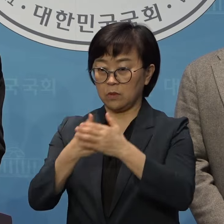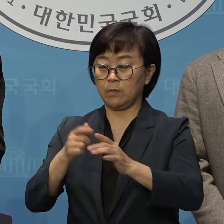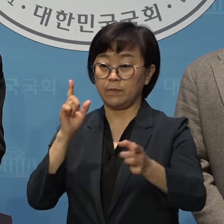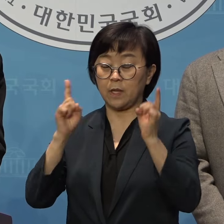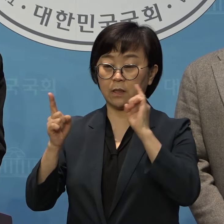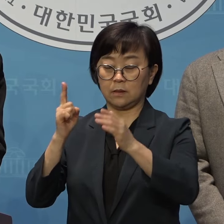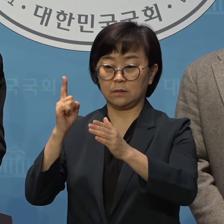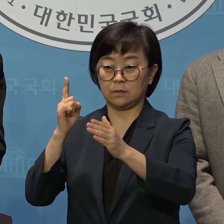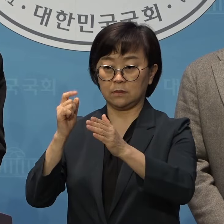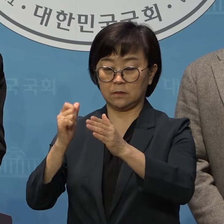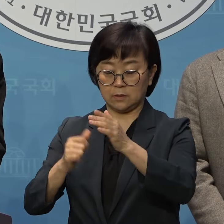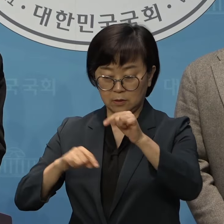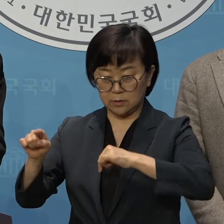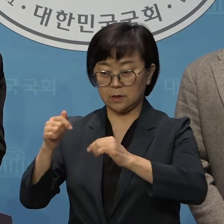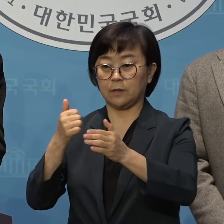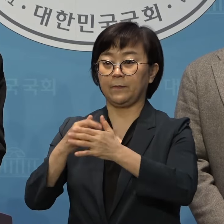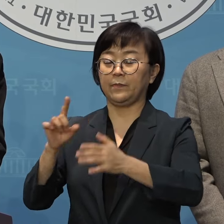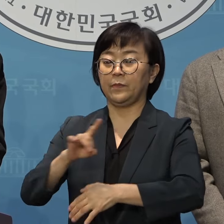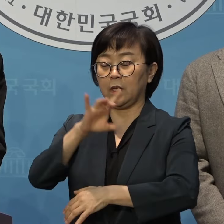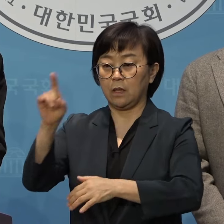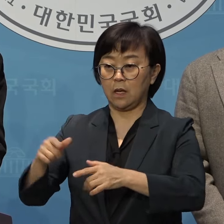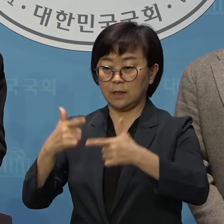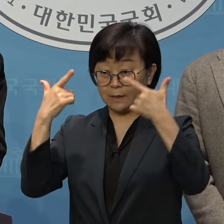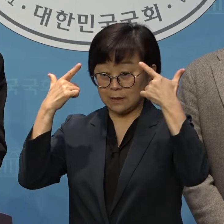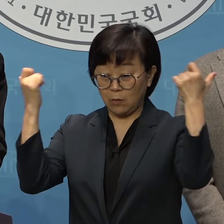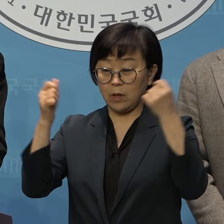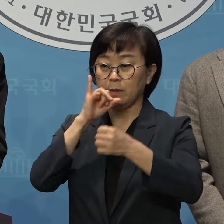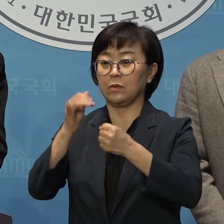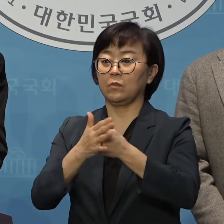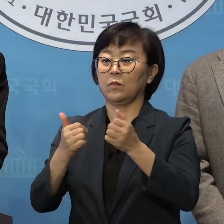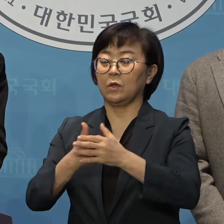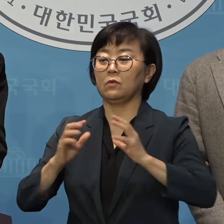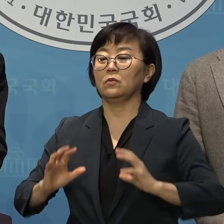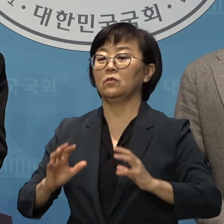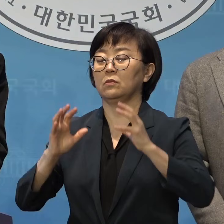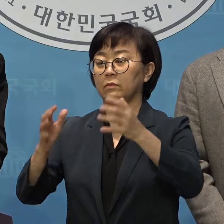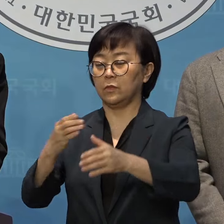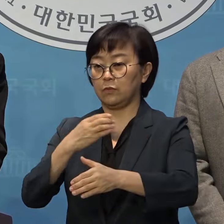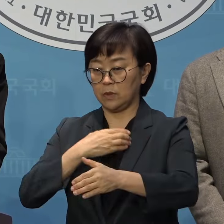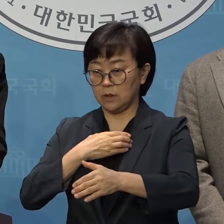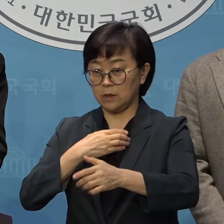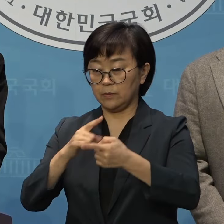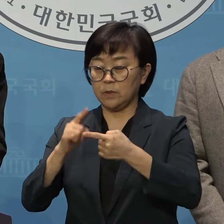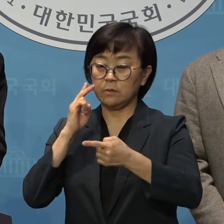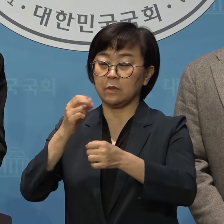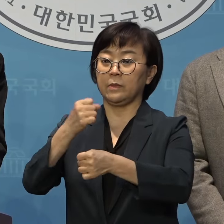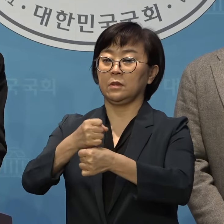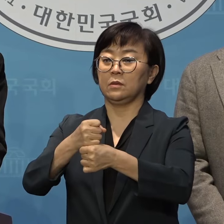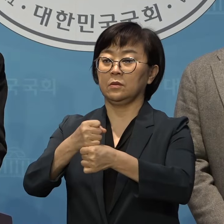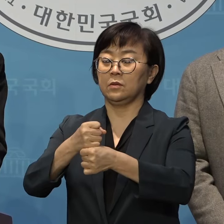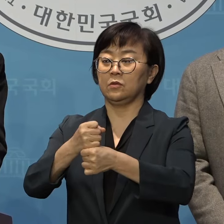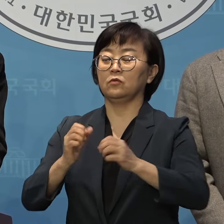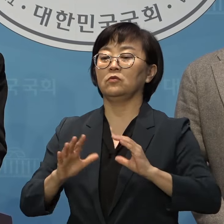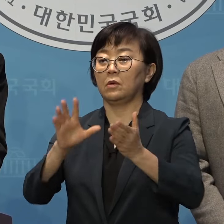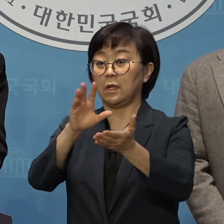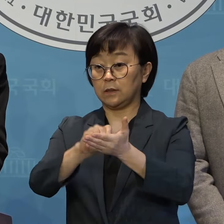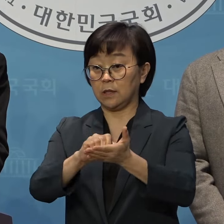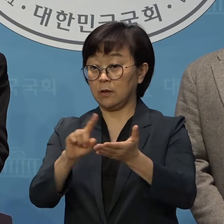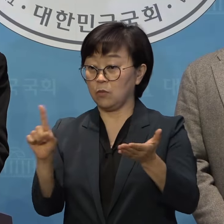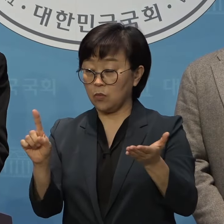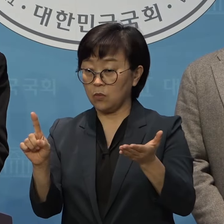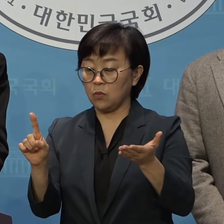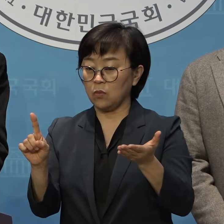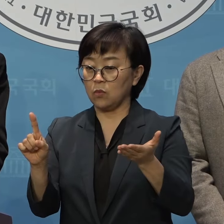타락한 정치가 각자의 사활에만 몰두하며 국가의 위기를 심화시킬 뿐 국가과제의 그 어느